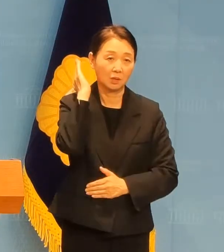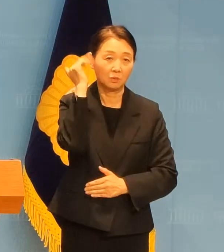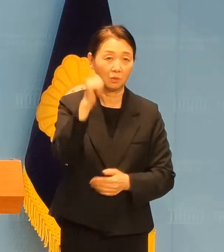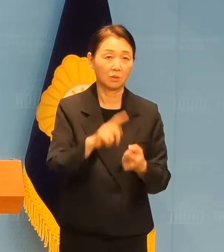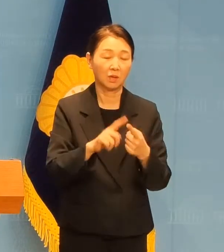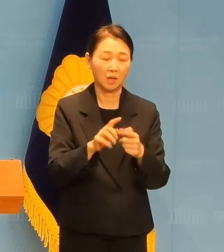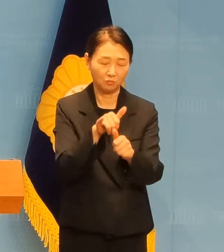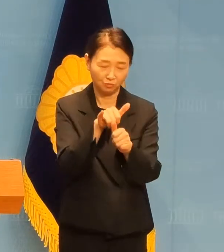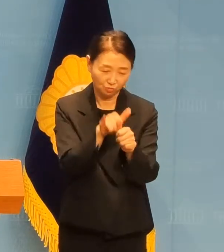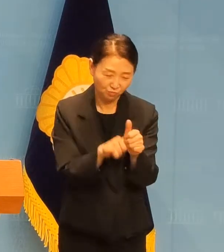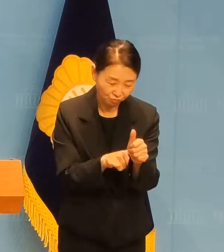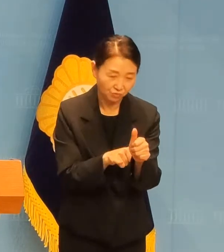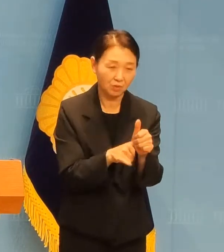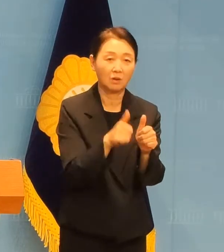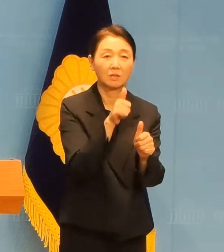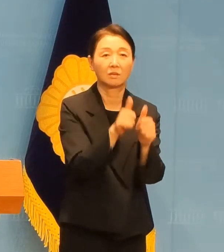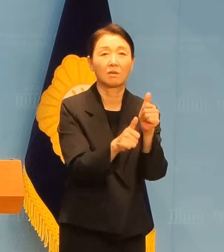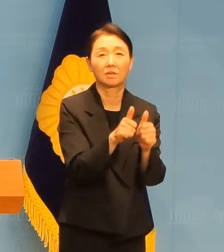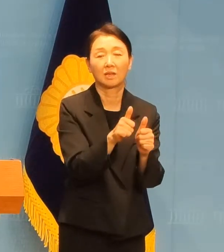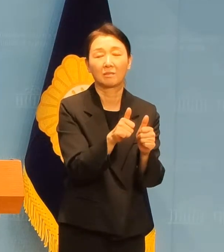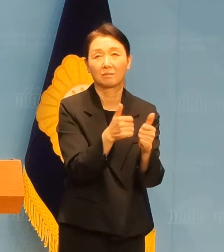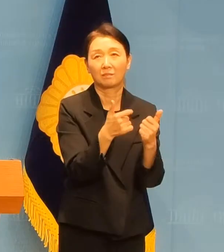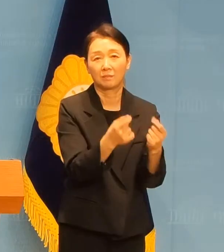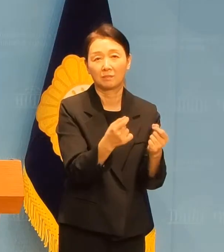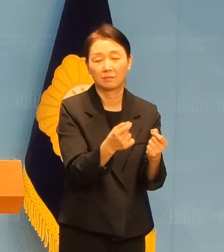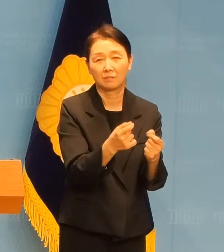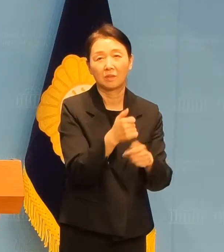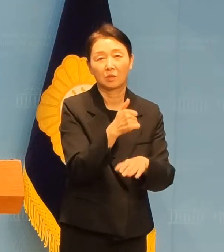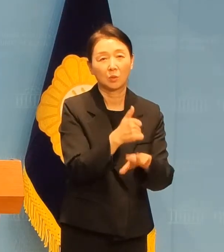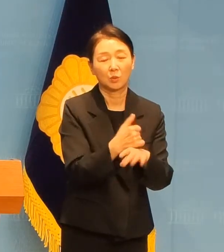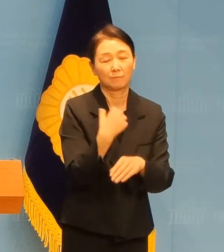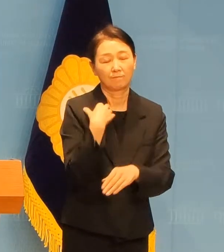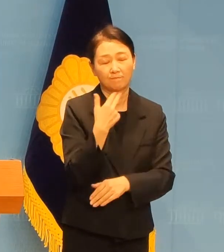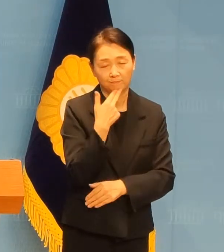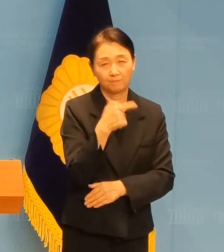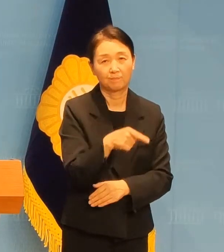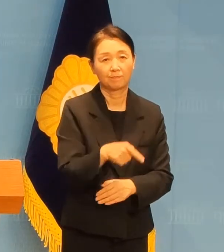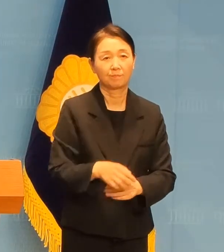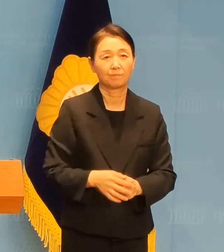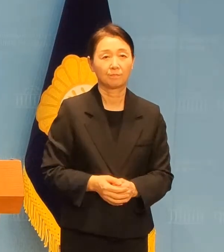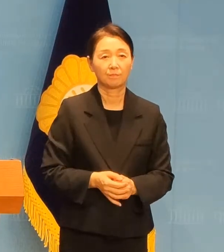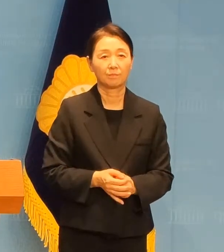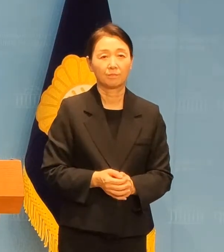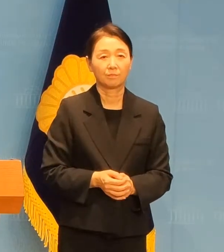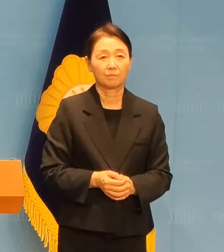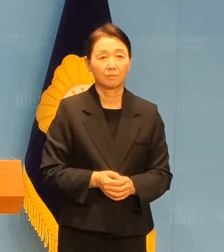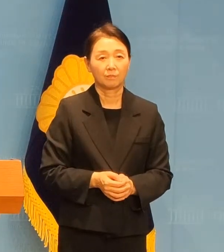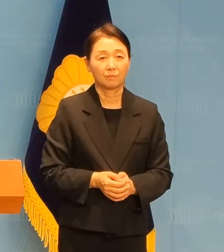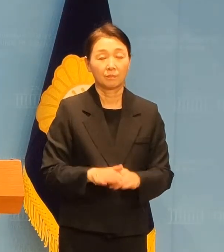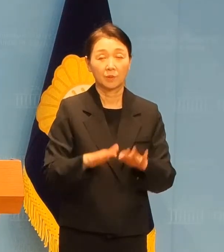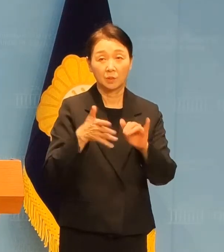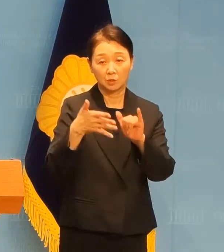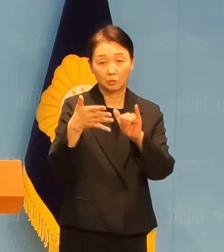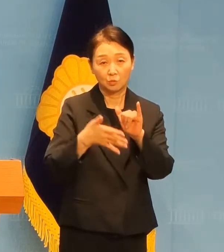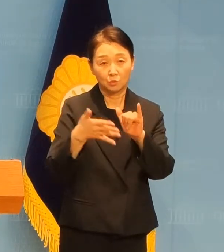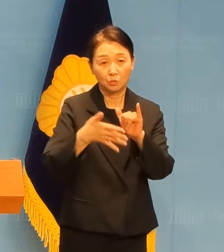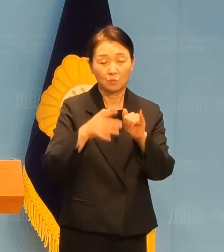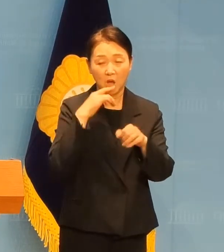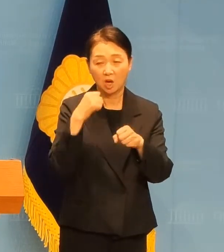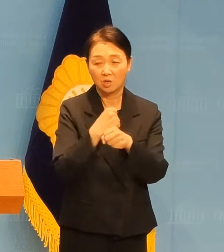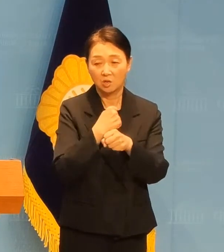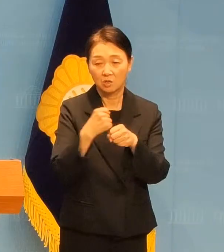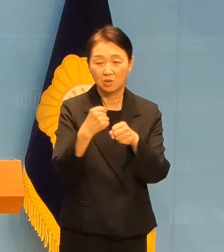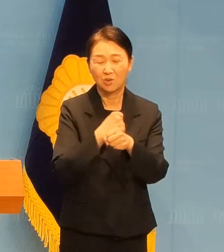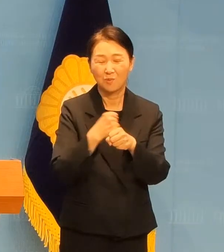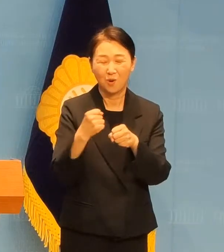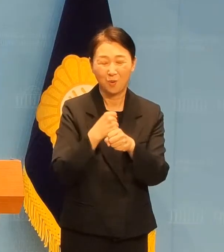충성 경쟁의 결말이자 무책임의 극치입니다. 이쯤 되면 유튜버의 음모론에